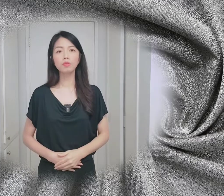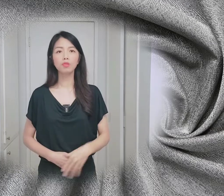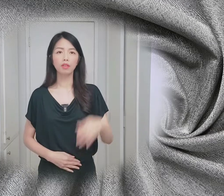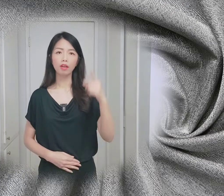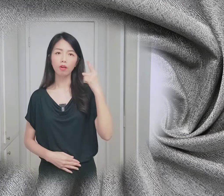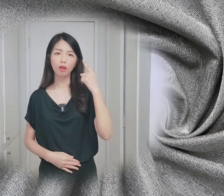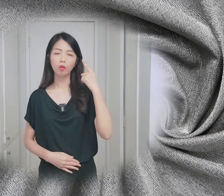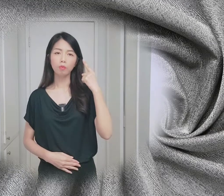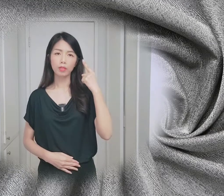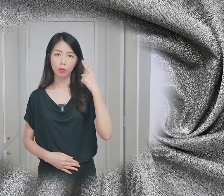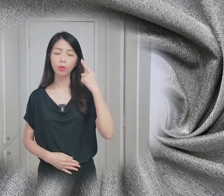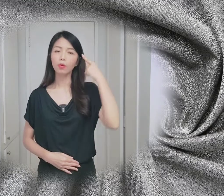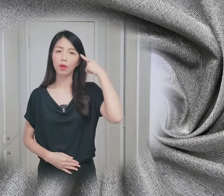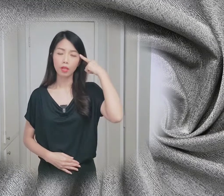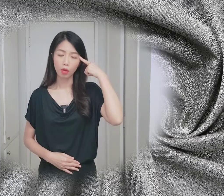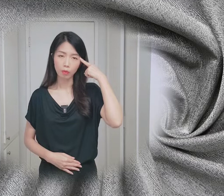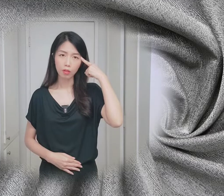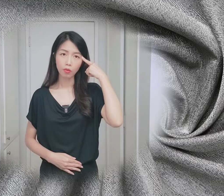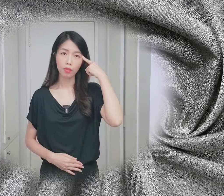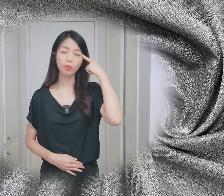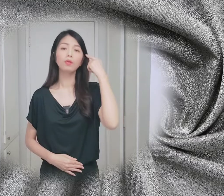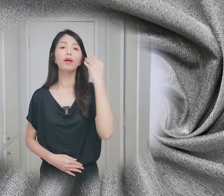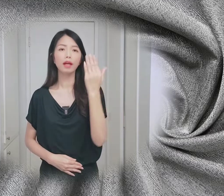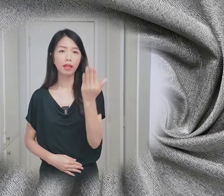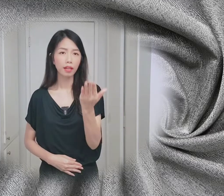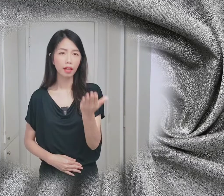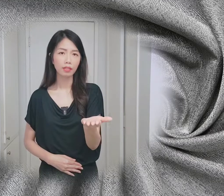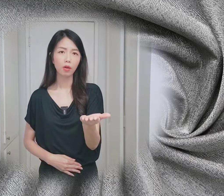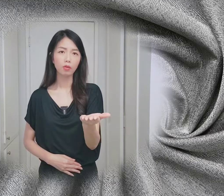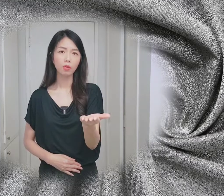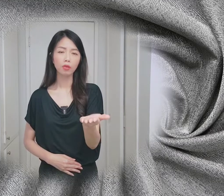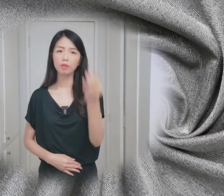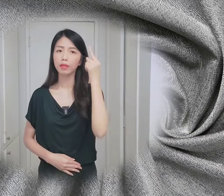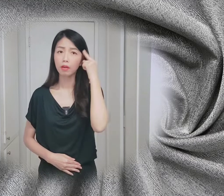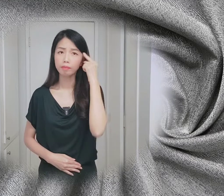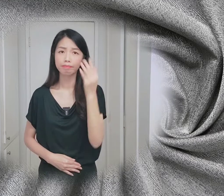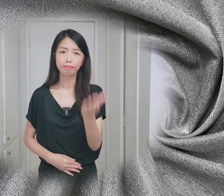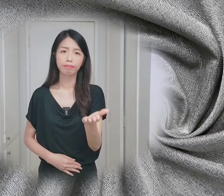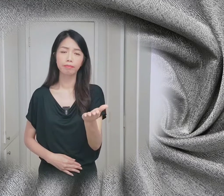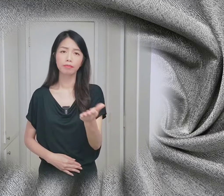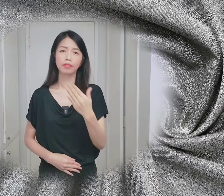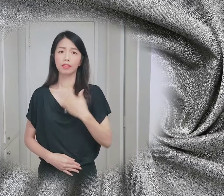마지막에 질문 수어는요. 검지로 관자돌이 한번 찍어주시고 상대를 향해서 손을 펴주시면 돼요.